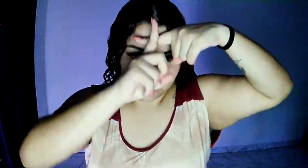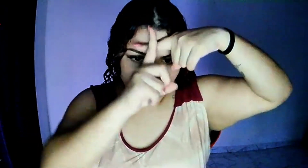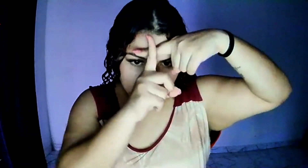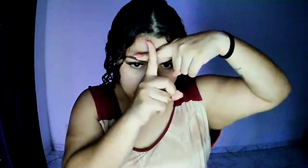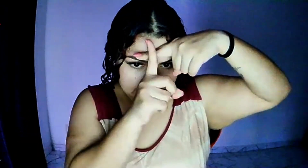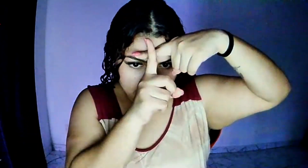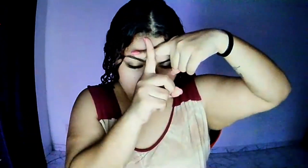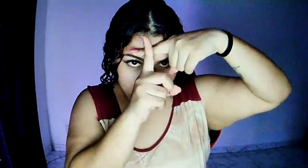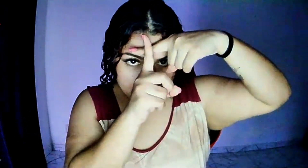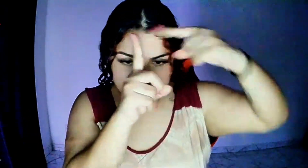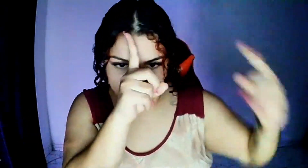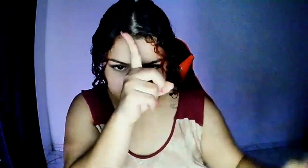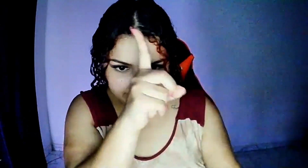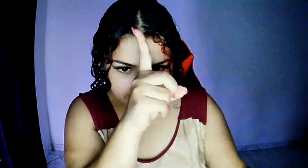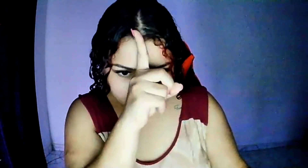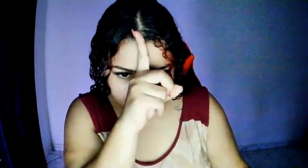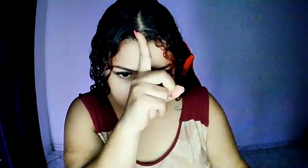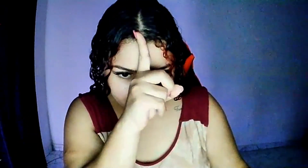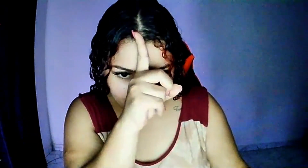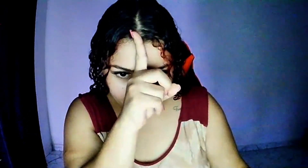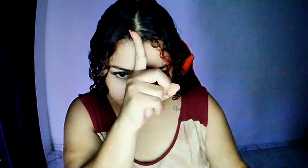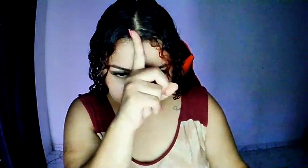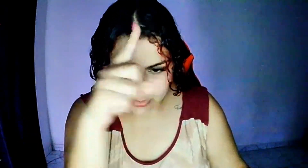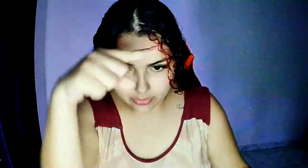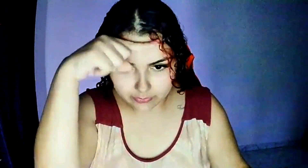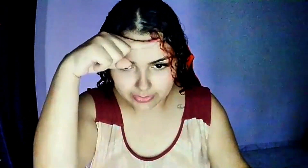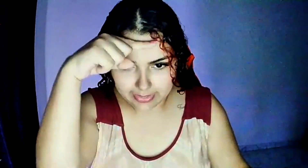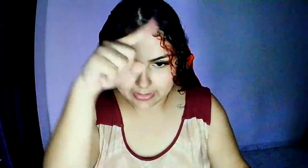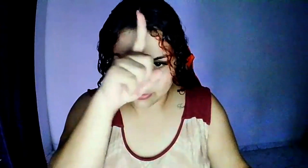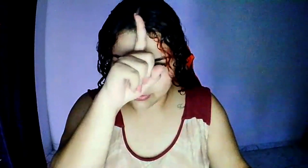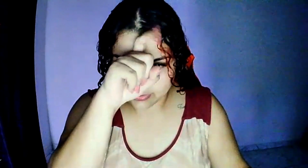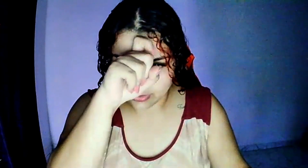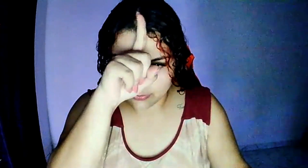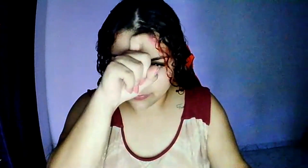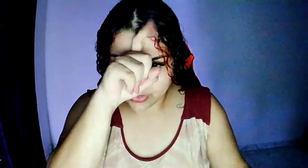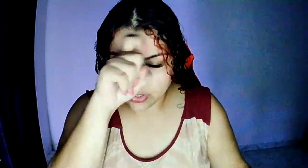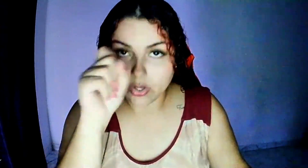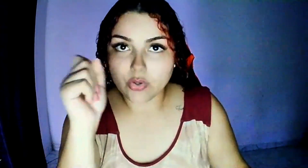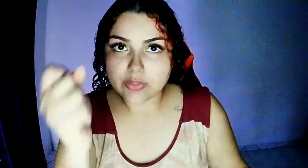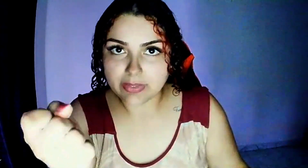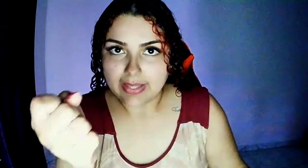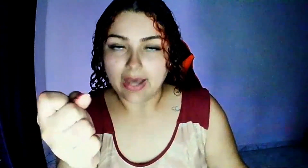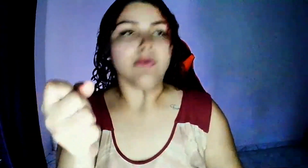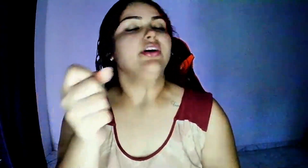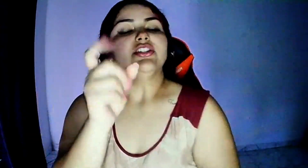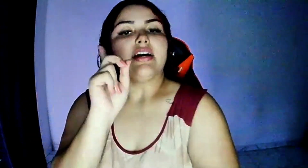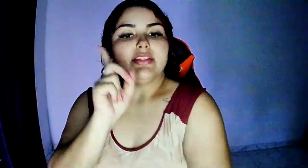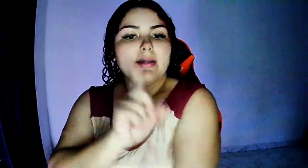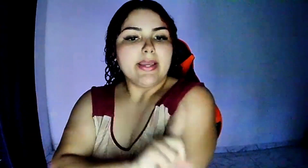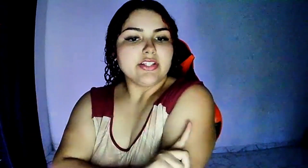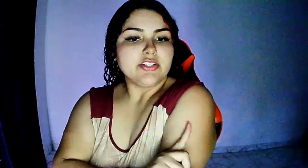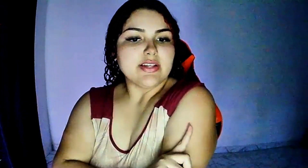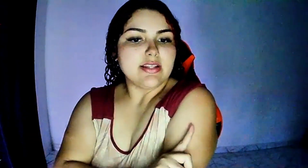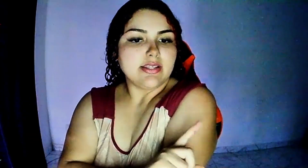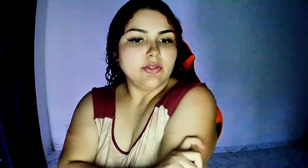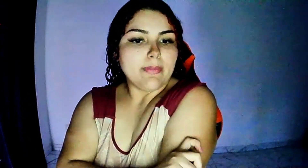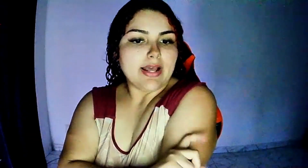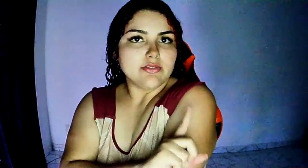símbolo da cruz, né? Você faz um pé e um deitado. Então, hospital. Já vi também gente fazendo aqui no braço,